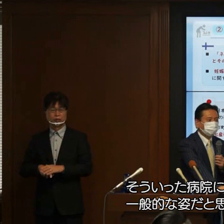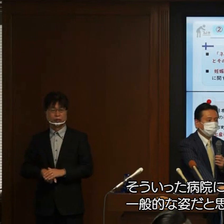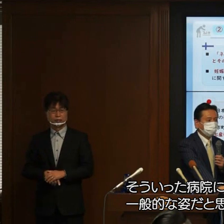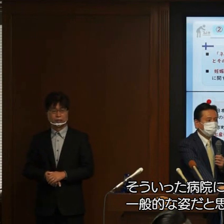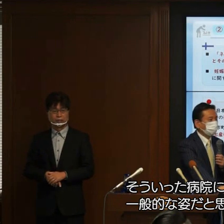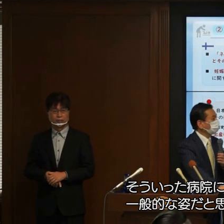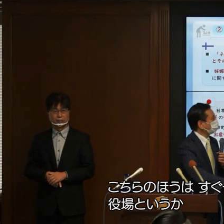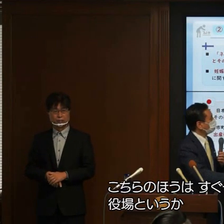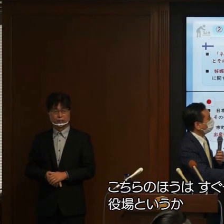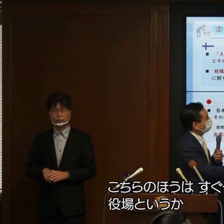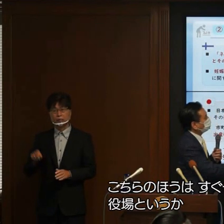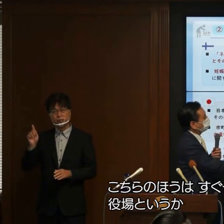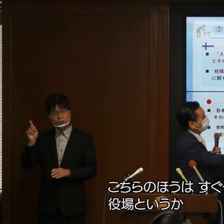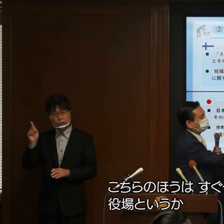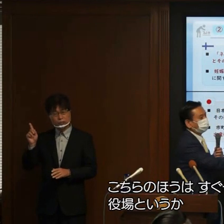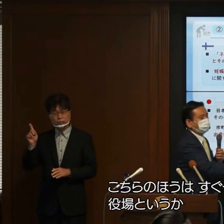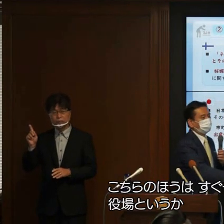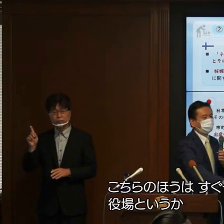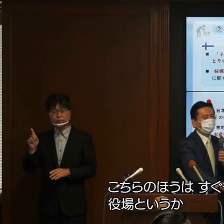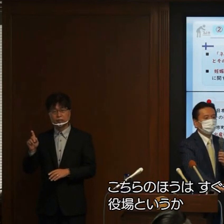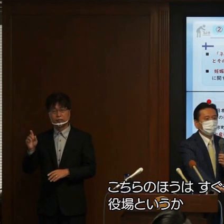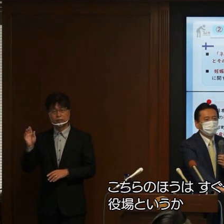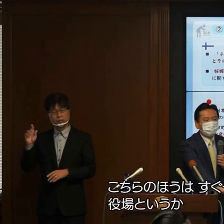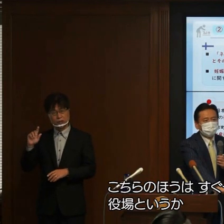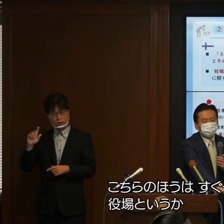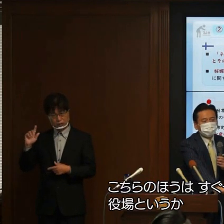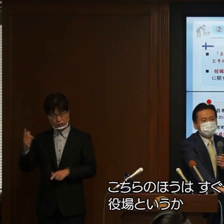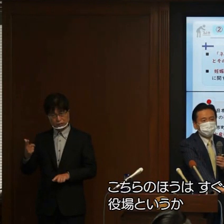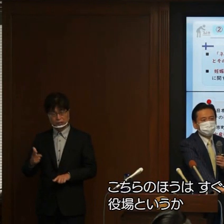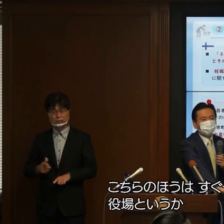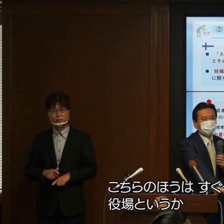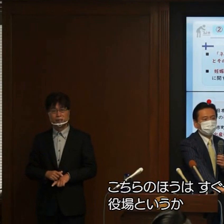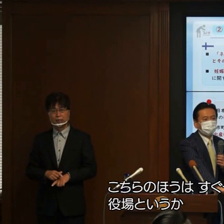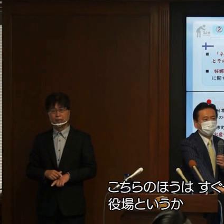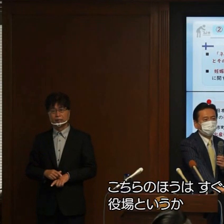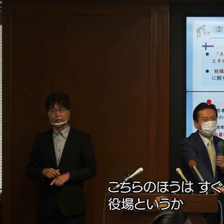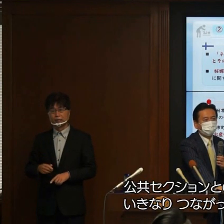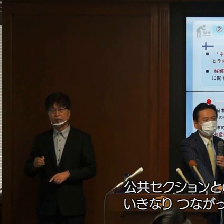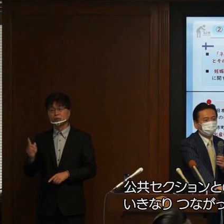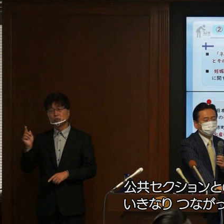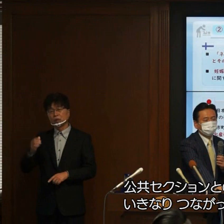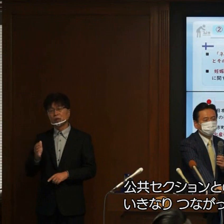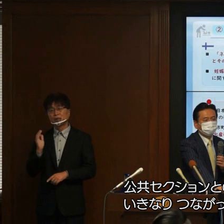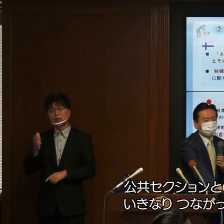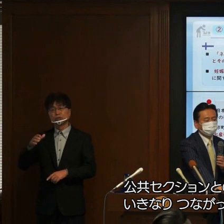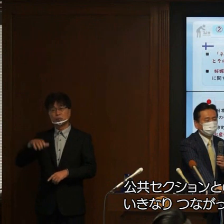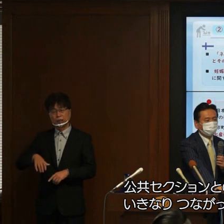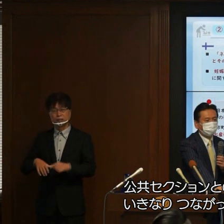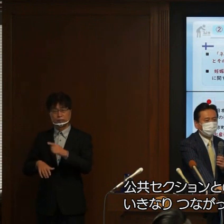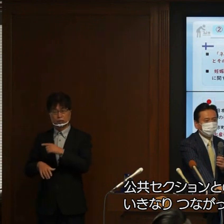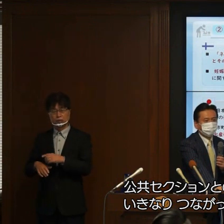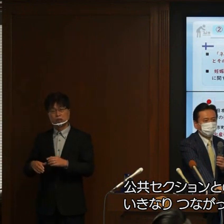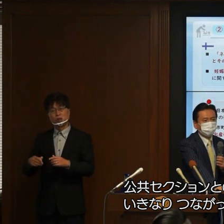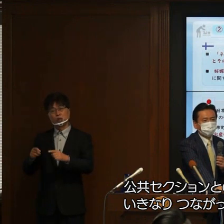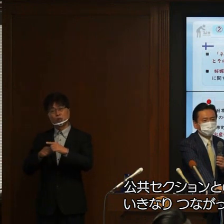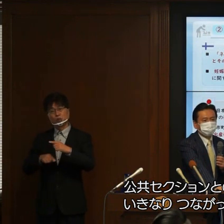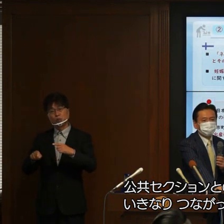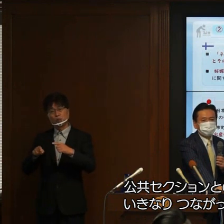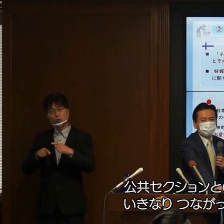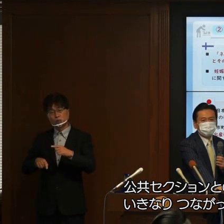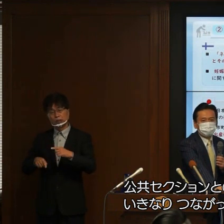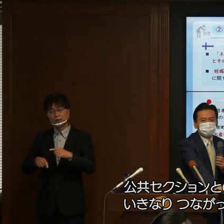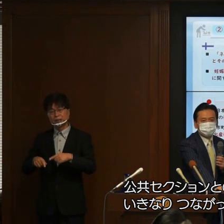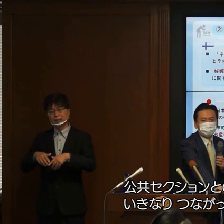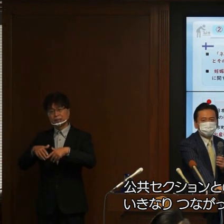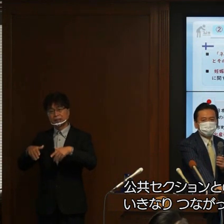だと思いますけれども、もうこちらの方はもうすぐそういった意味で役場っていうか公共セクションとのネットワーク